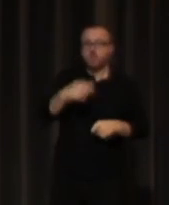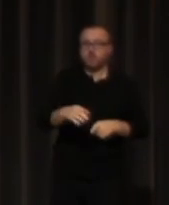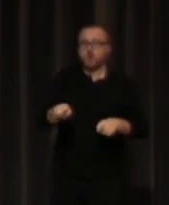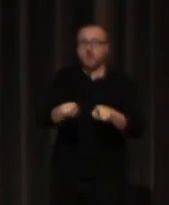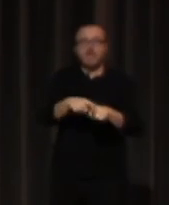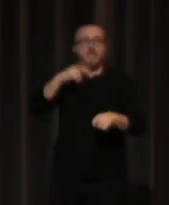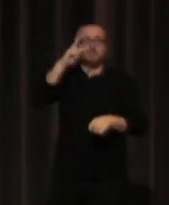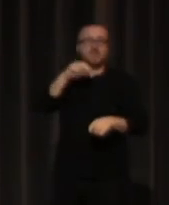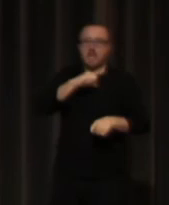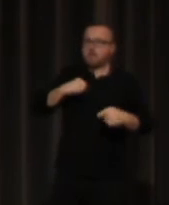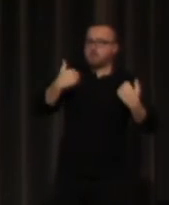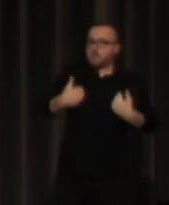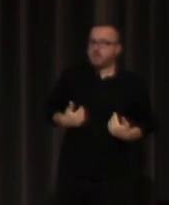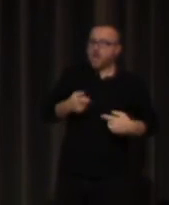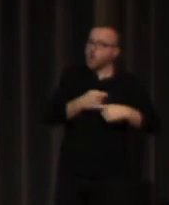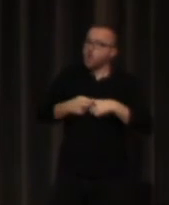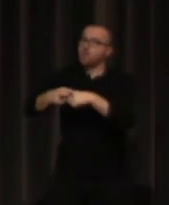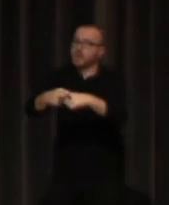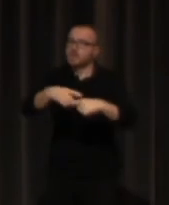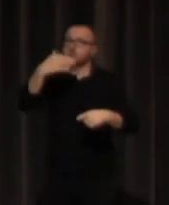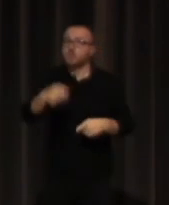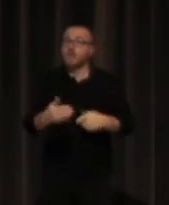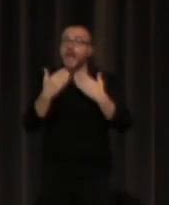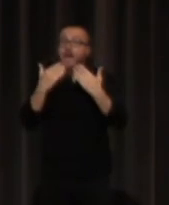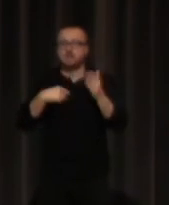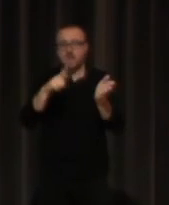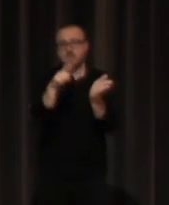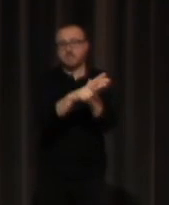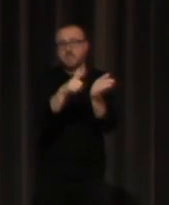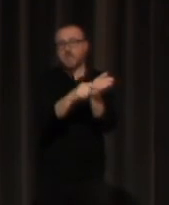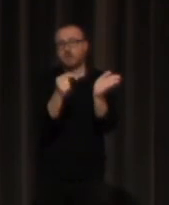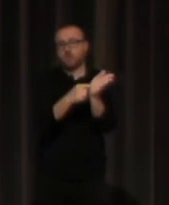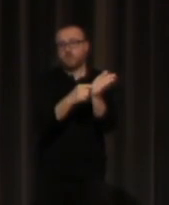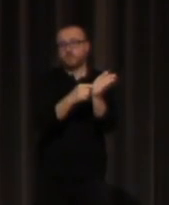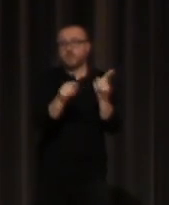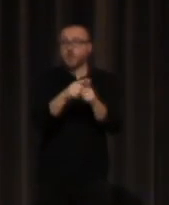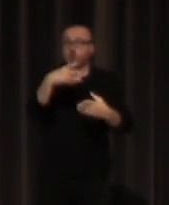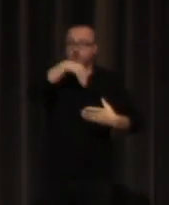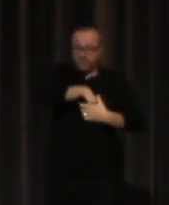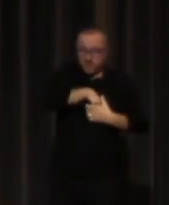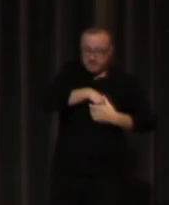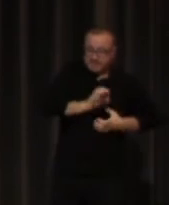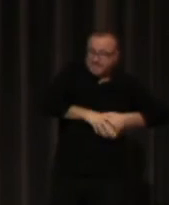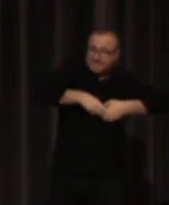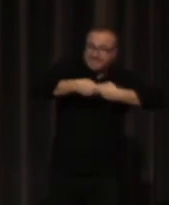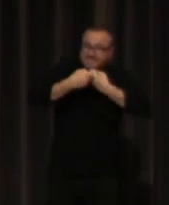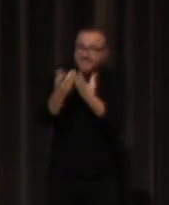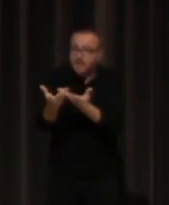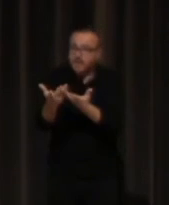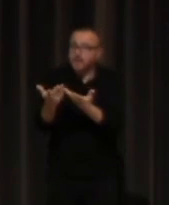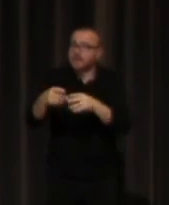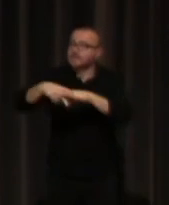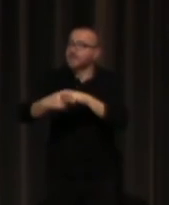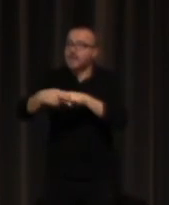Però que guanya sempre és la llengua, se'n passa a l'individu. Les ganes de ser únic, la necessitat de